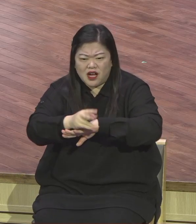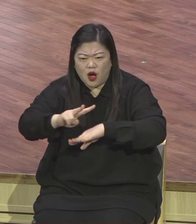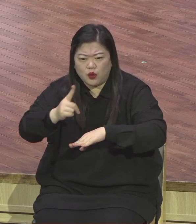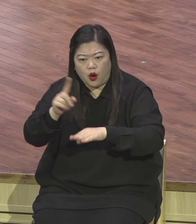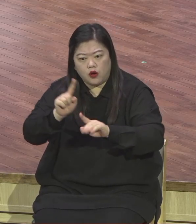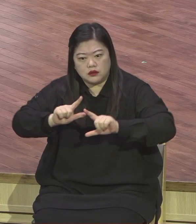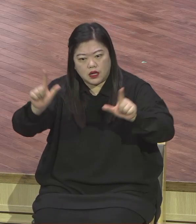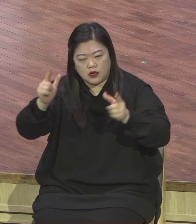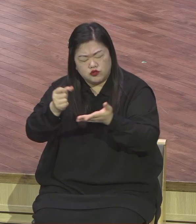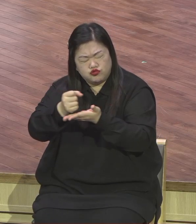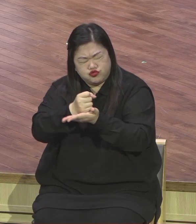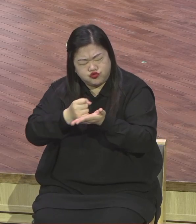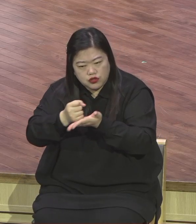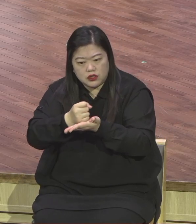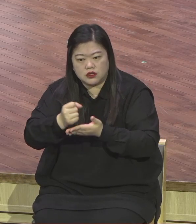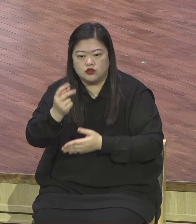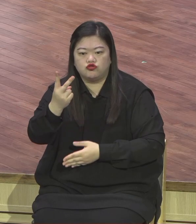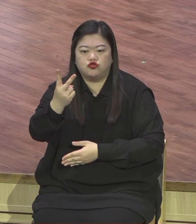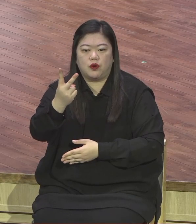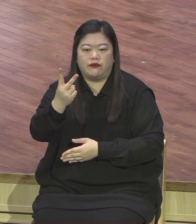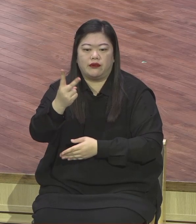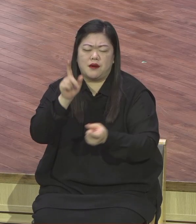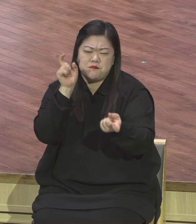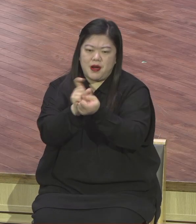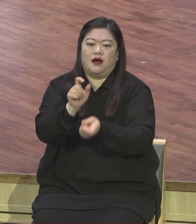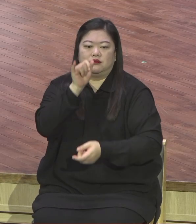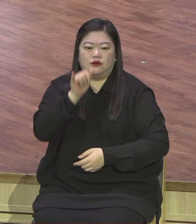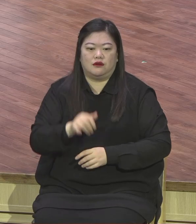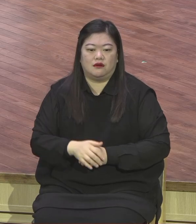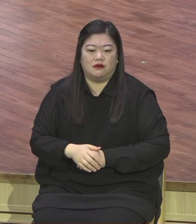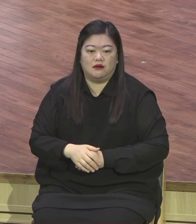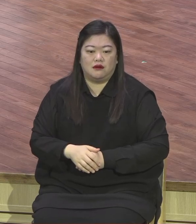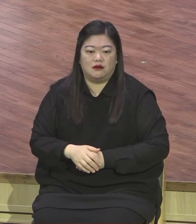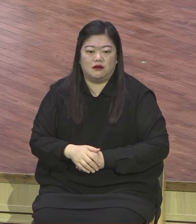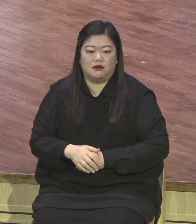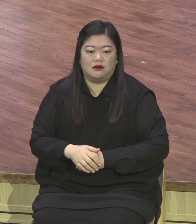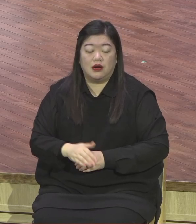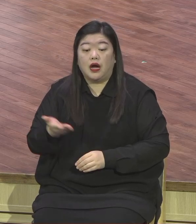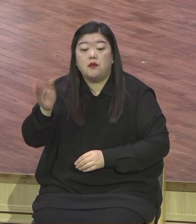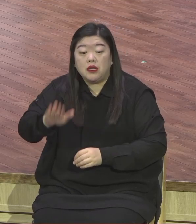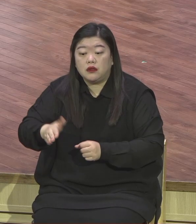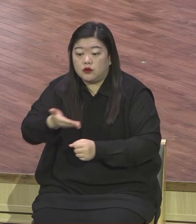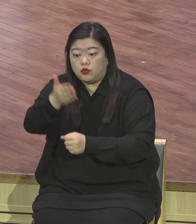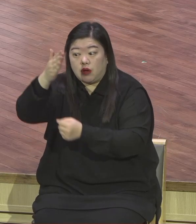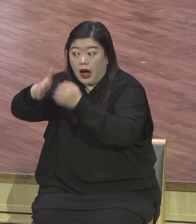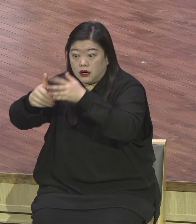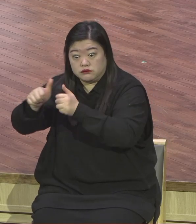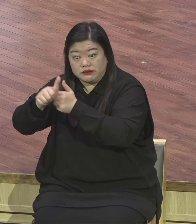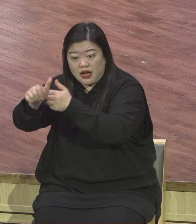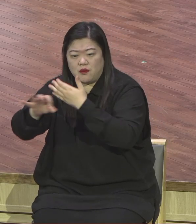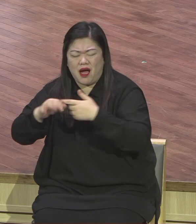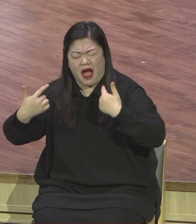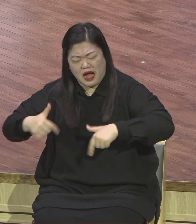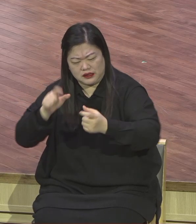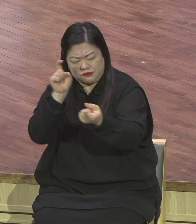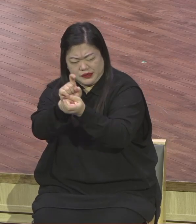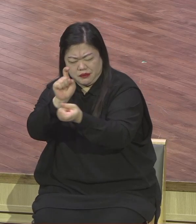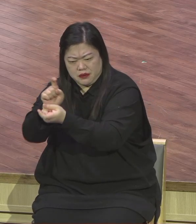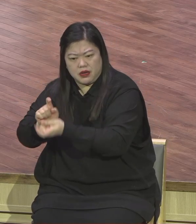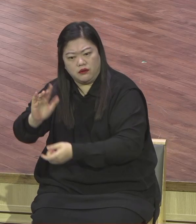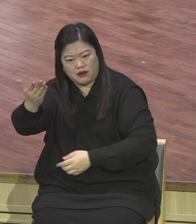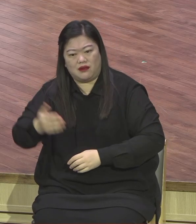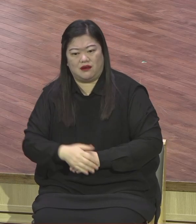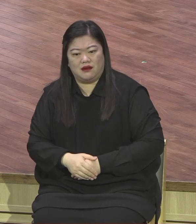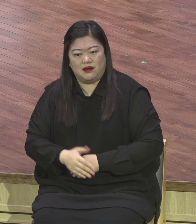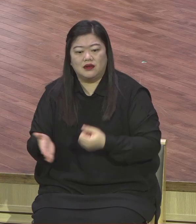그래서 우리 영혼교회가 2, 3, 7 나라 복음을 이루는데 기념과 지성이 맞는 그러한